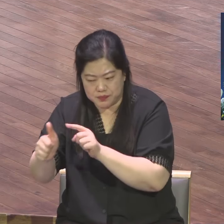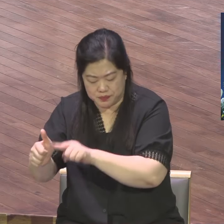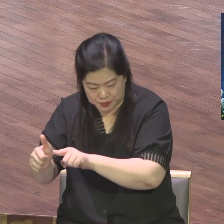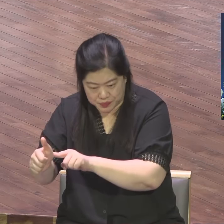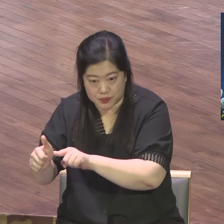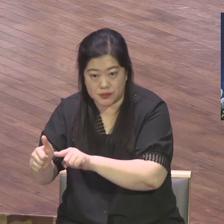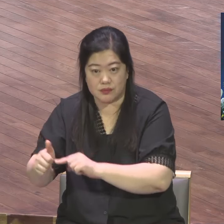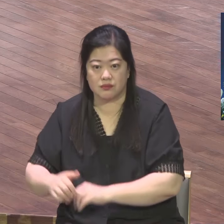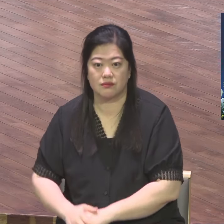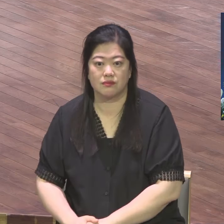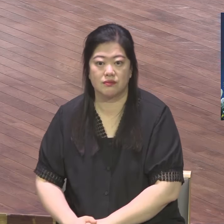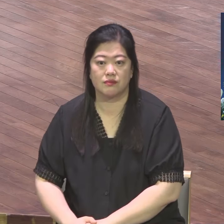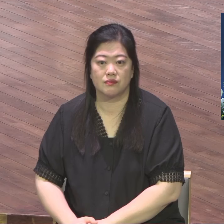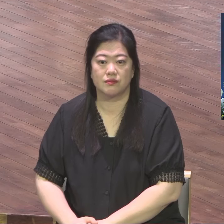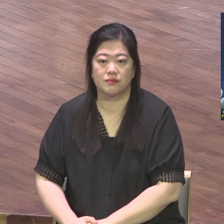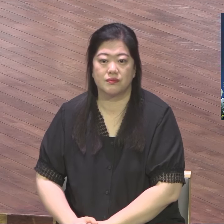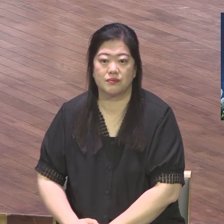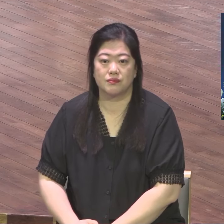세계복음화하려고 그만두고